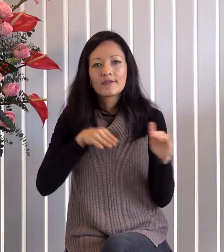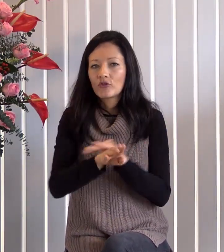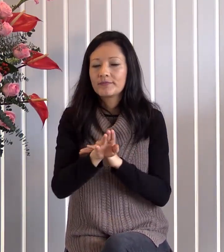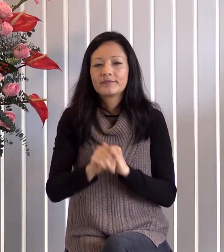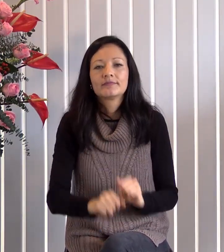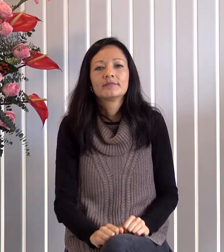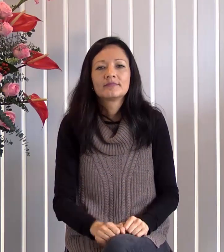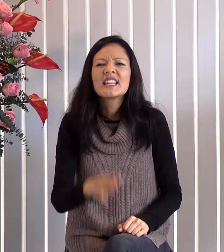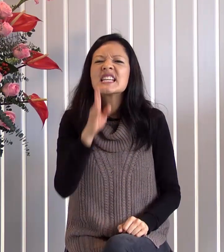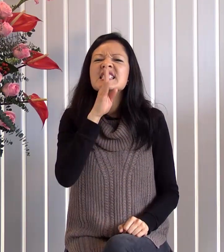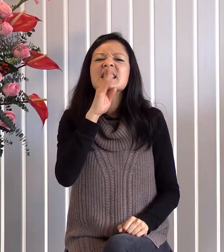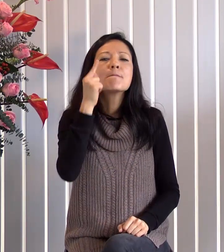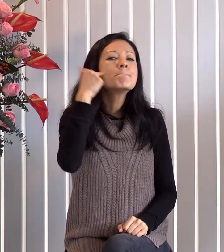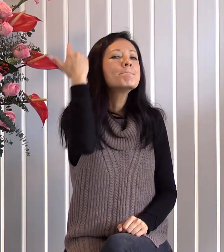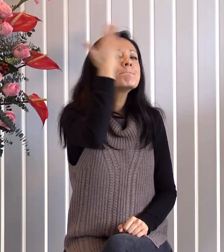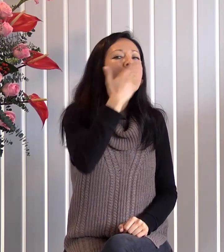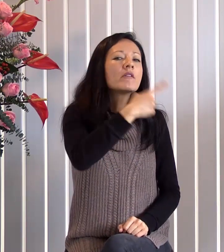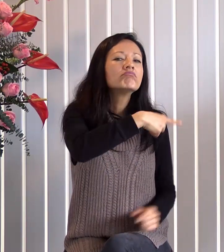¿Quién los probó?